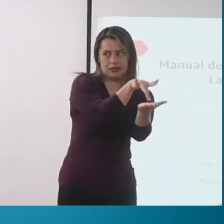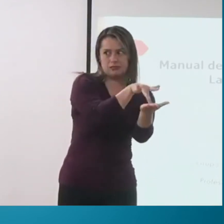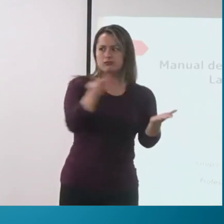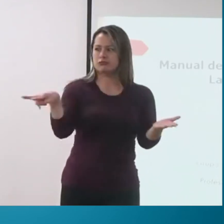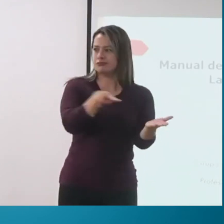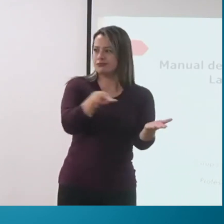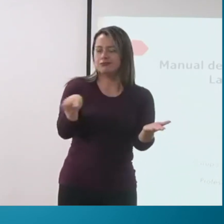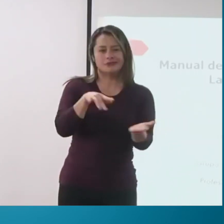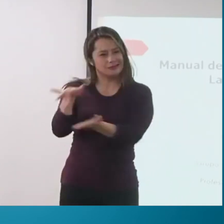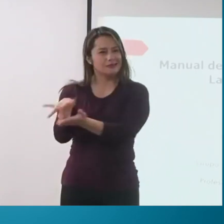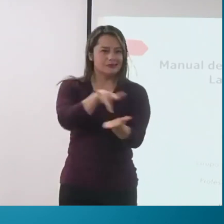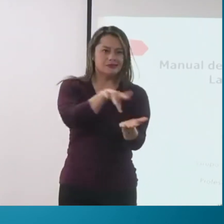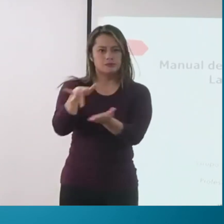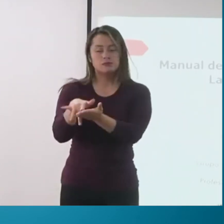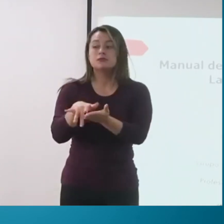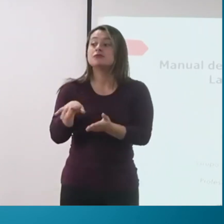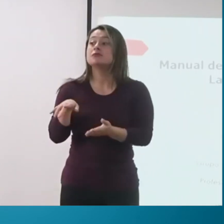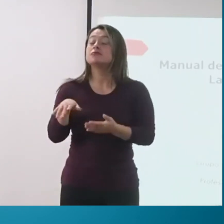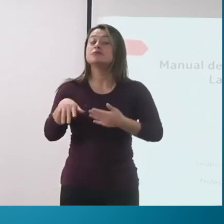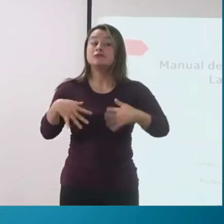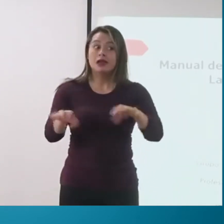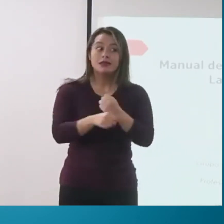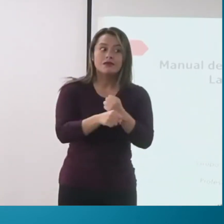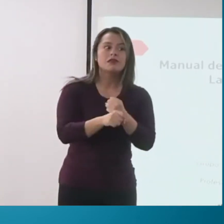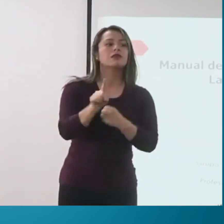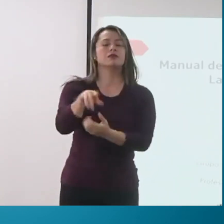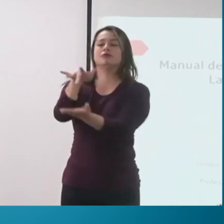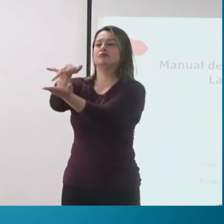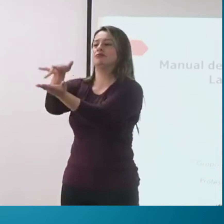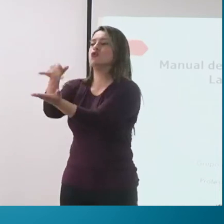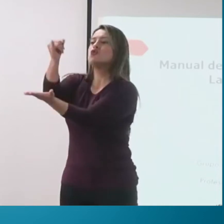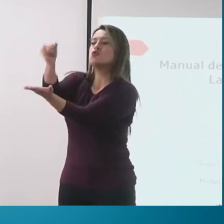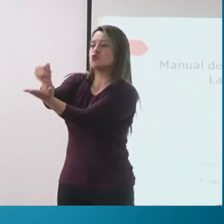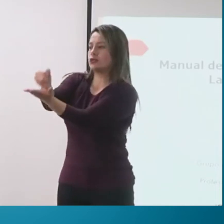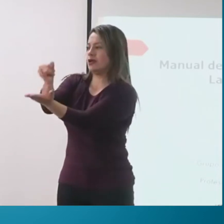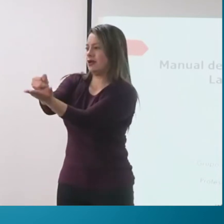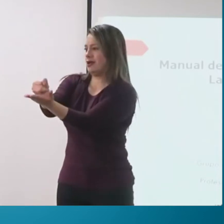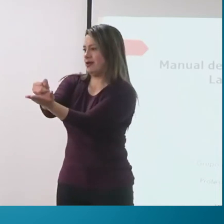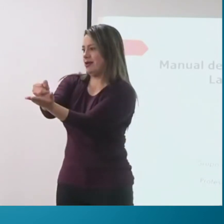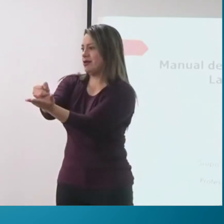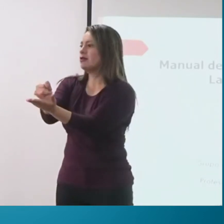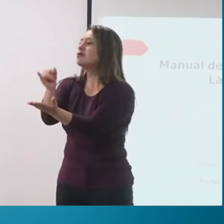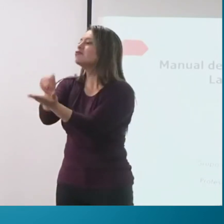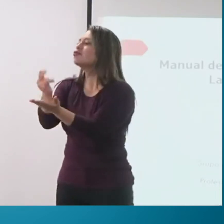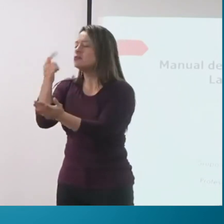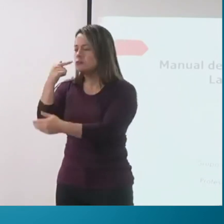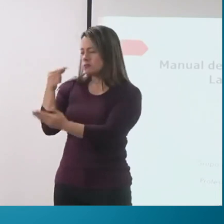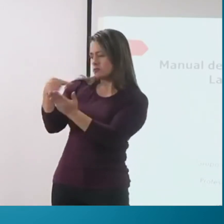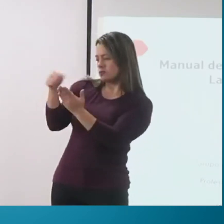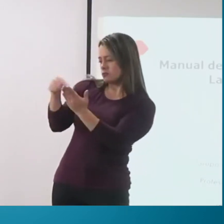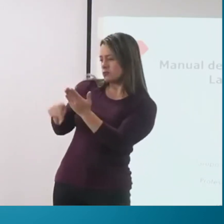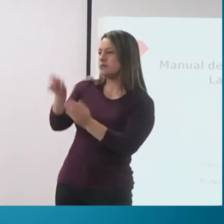soy, pues además, miembro de la Junta Nacional de Calificación de Invalidez, o sea que tengo 3 camisetas en el día de hoy.